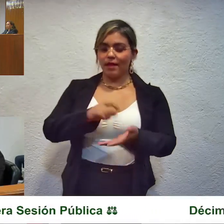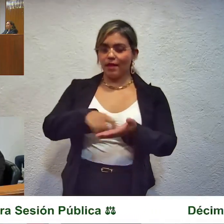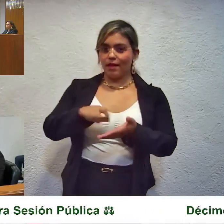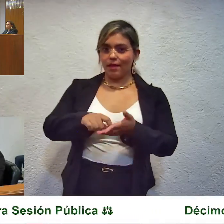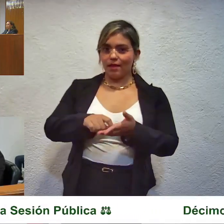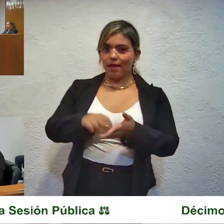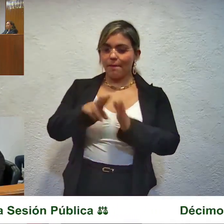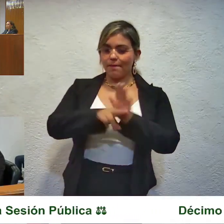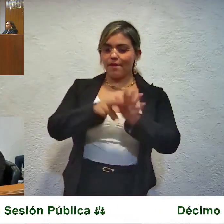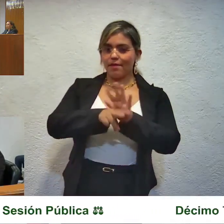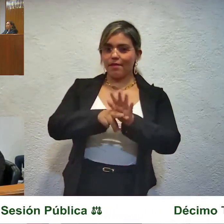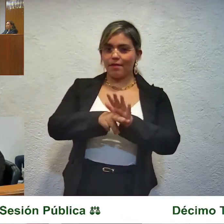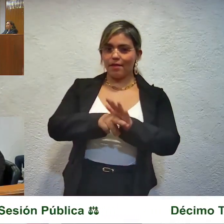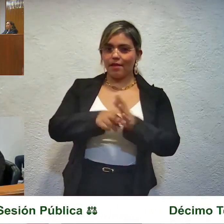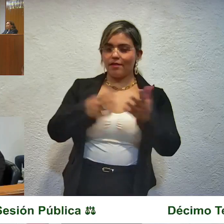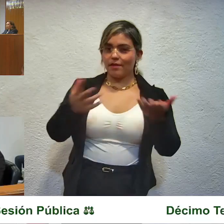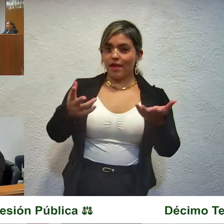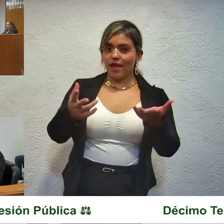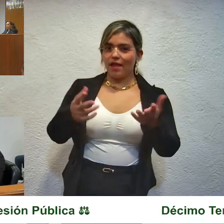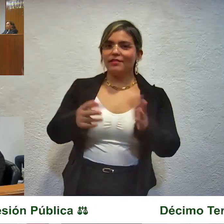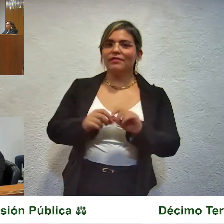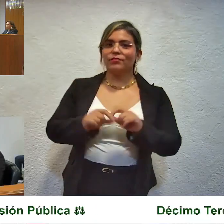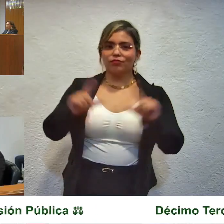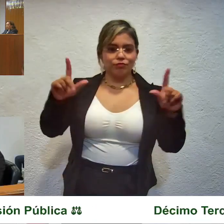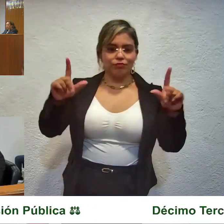video denunciado continúa visible en la